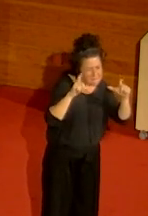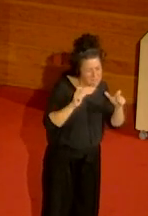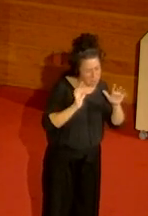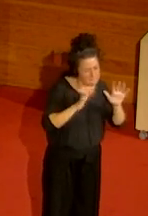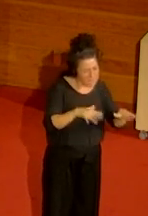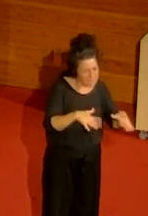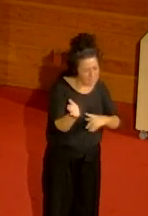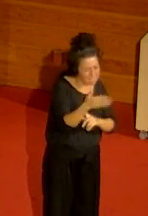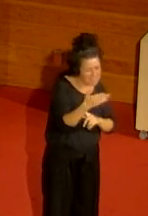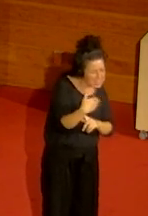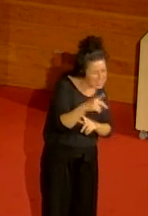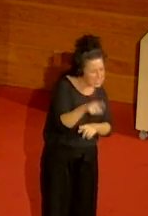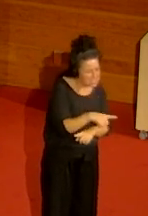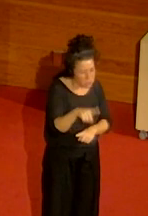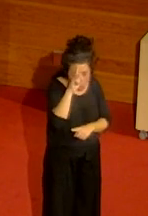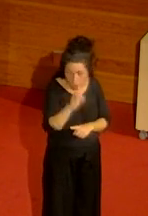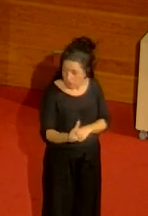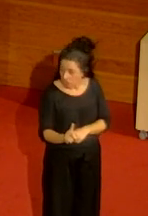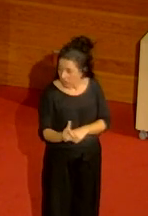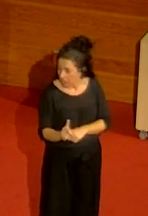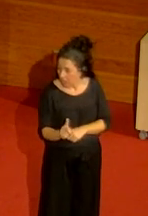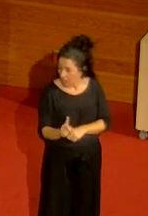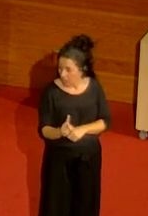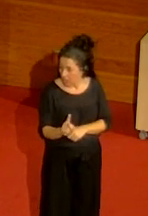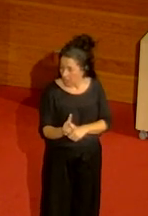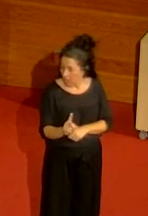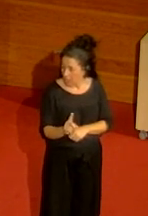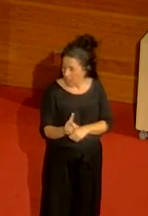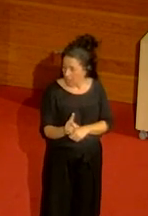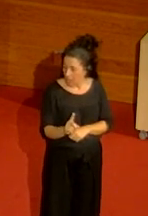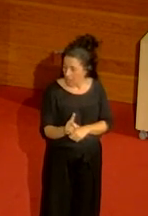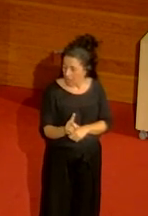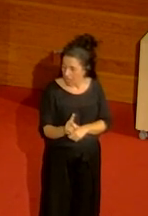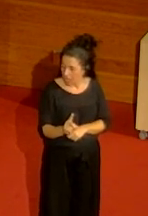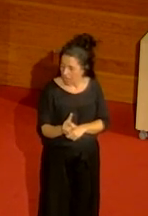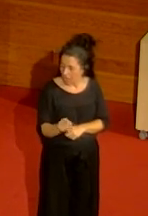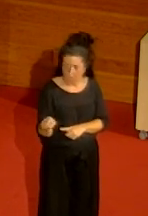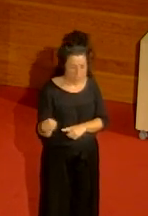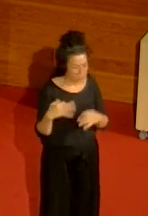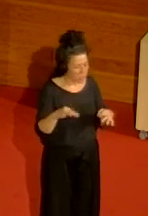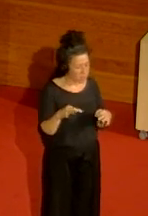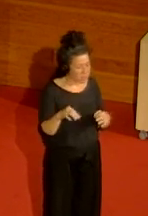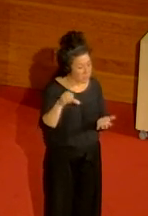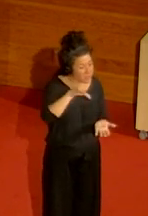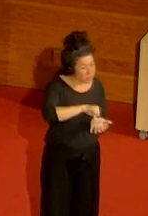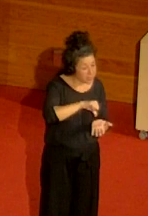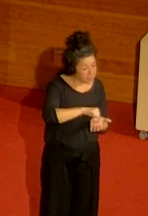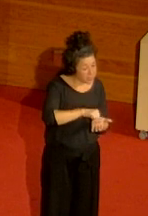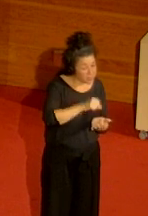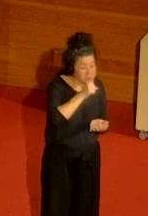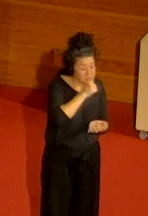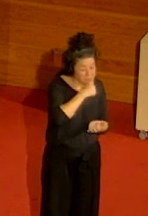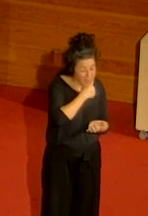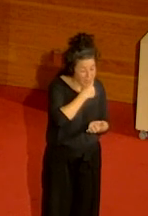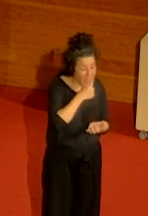marcha de las banderas o alguna no bueno estos suelen ir a la ciudad vieja de Jerusalén se meten